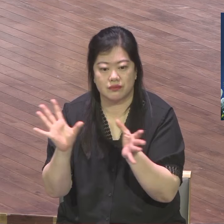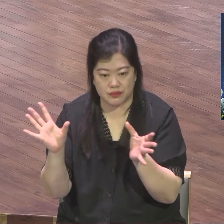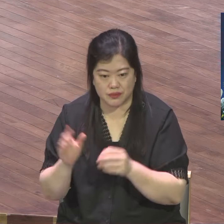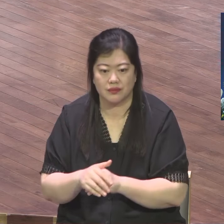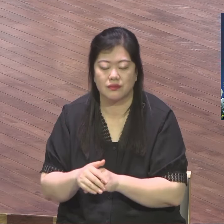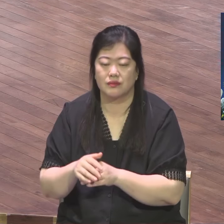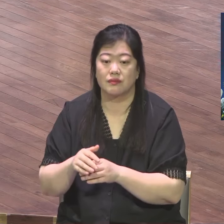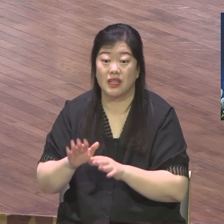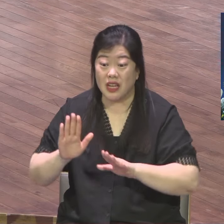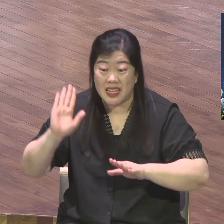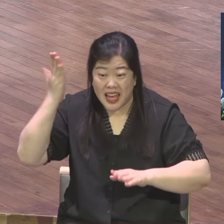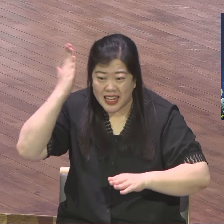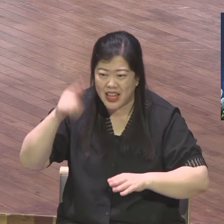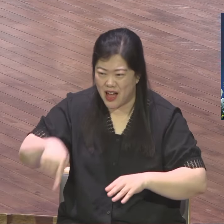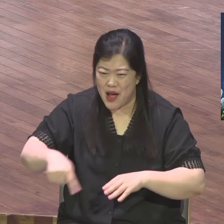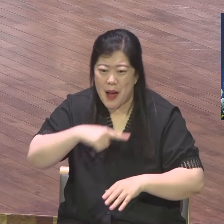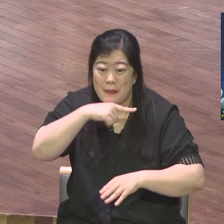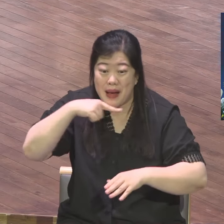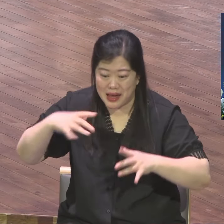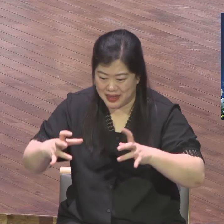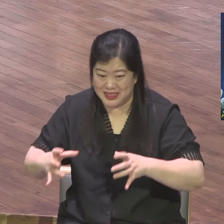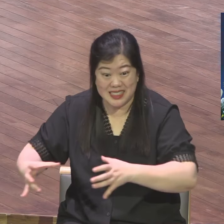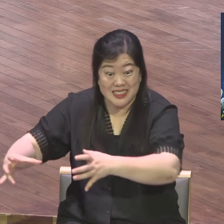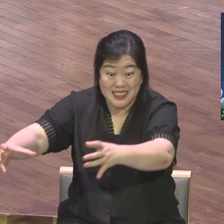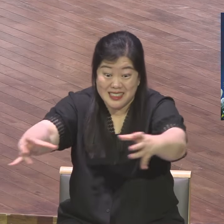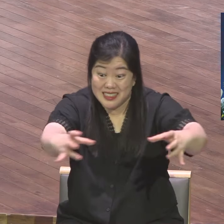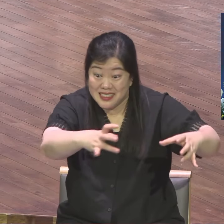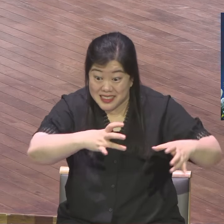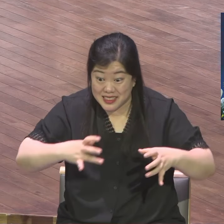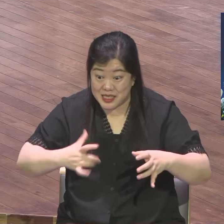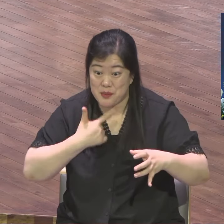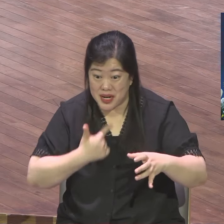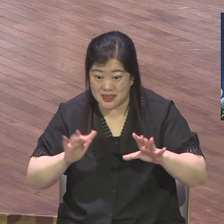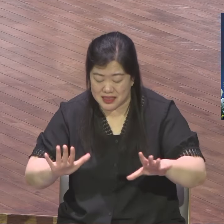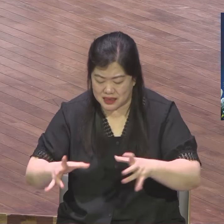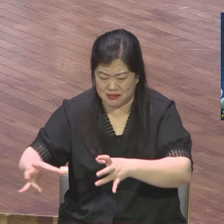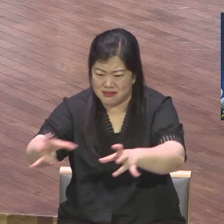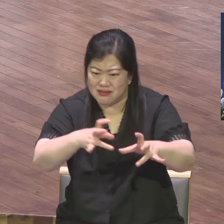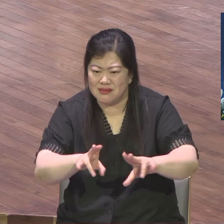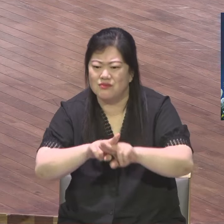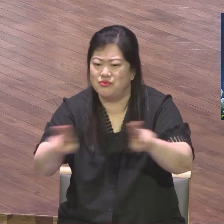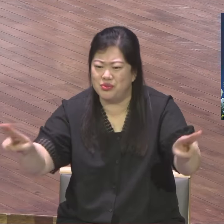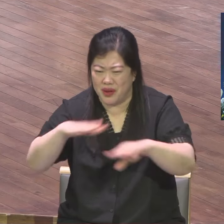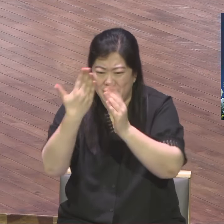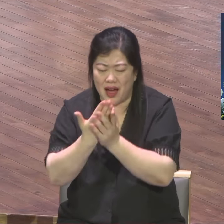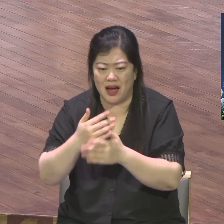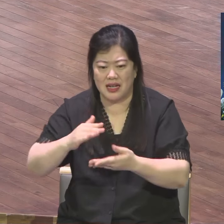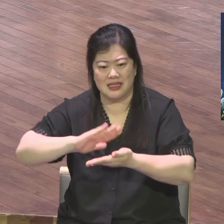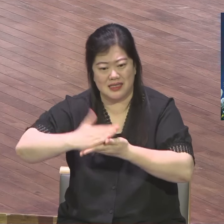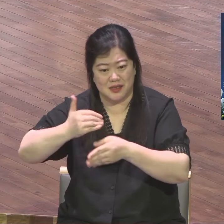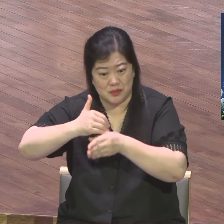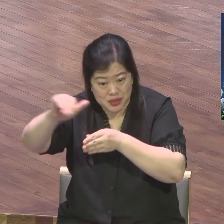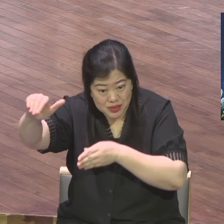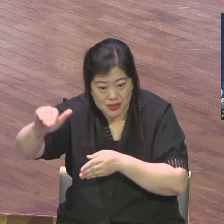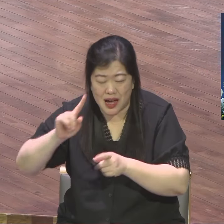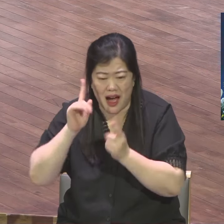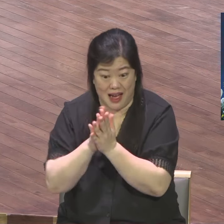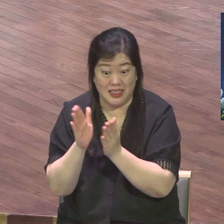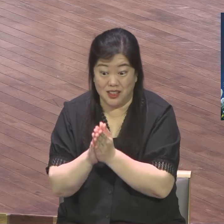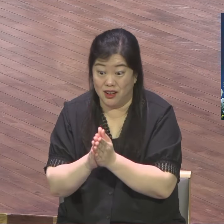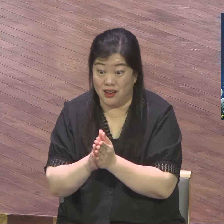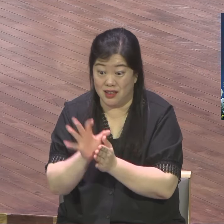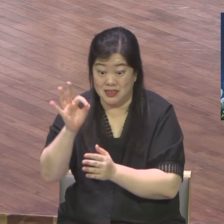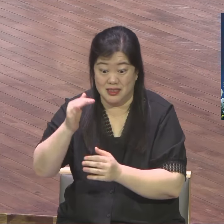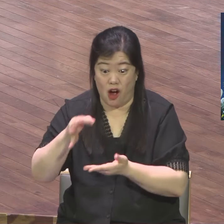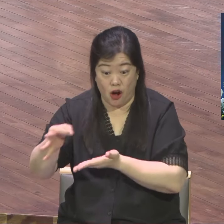얼마나 수준 높습니까? 하나님 앞에 코람데오 하나님 앞에 다 온라인 드리고 현장에 다 하나님 앞에